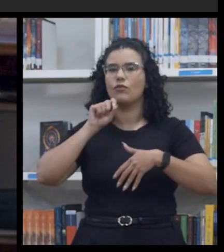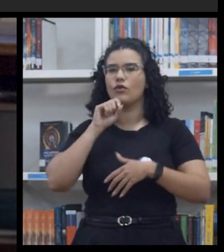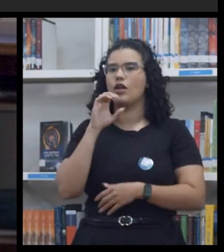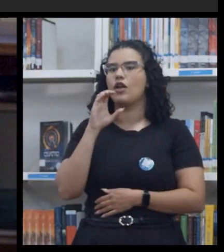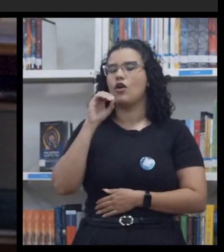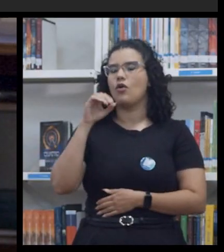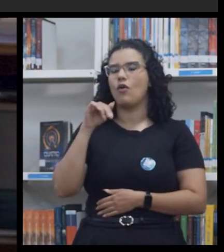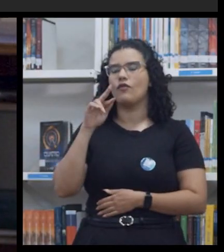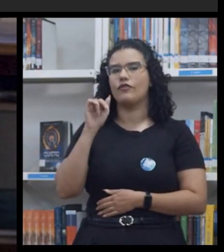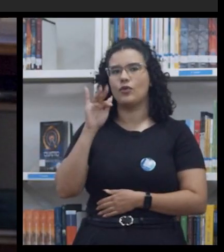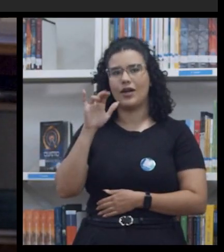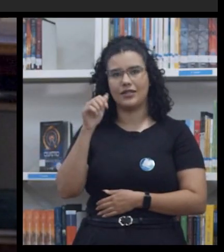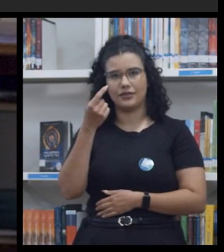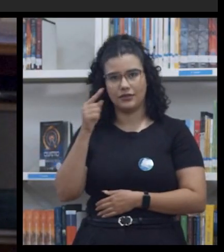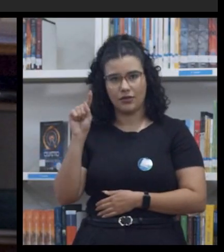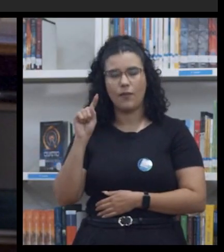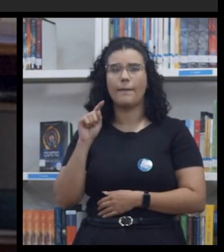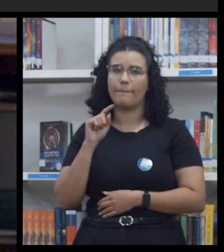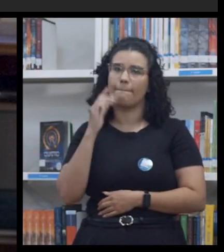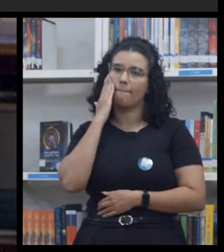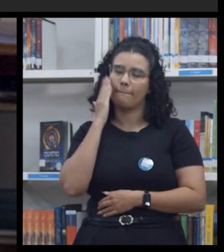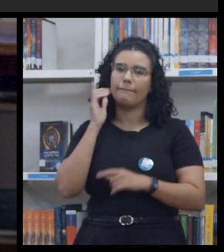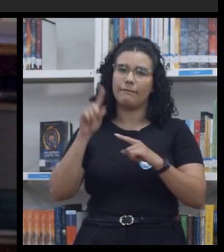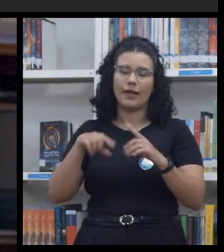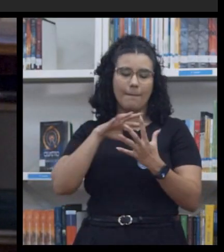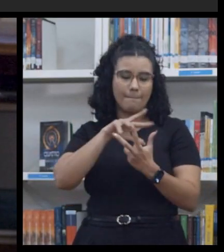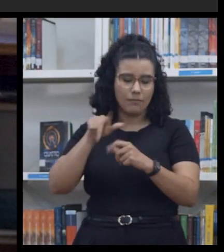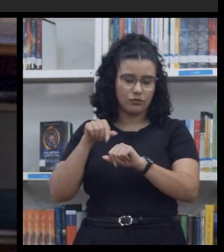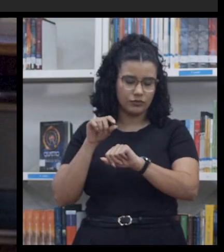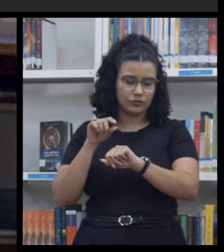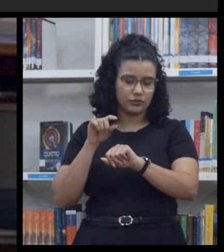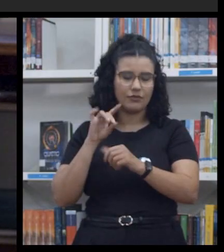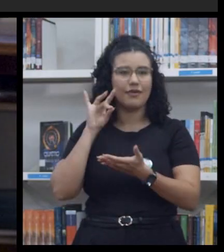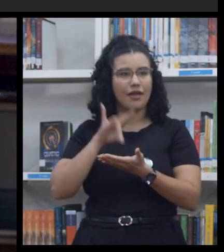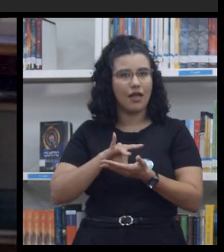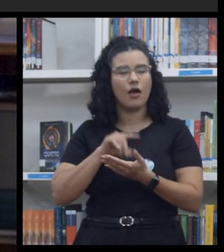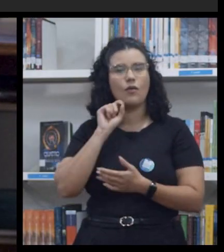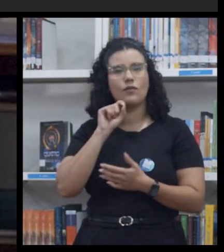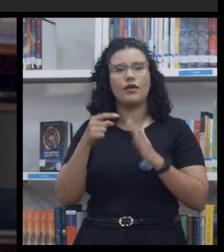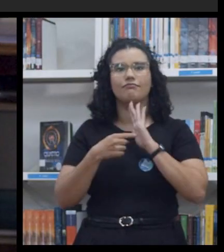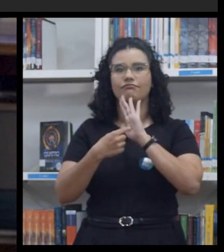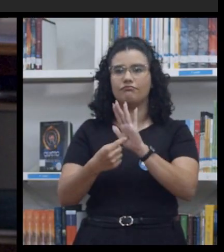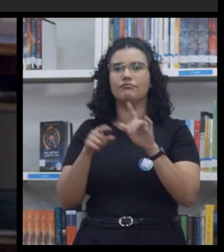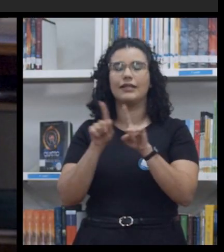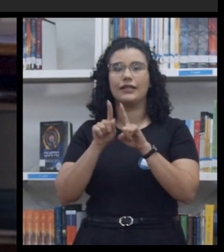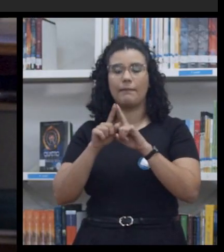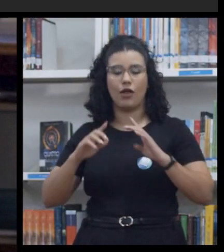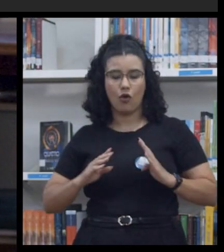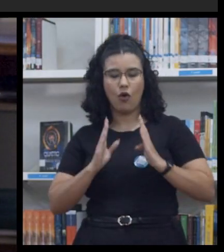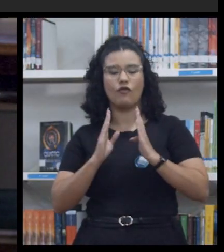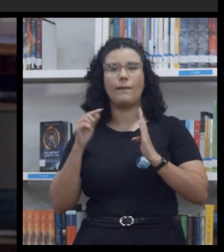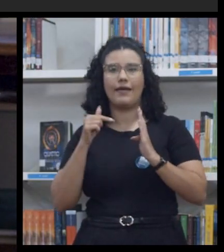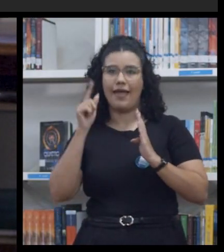configuração, confronto e resolução. A configuração também é o mundo real, aquele que você está contando. A confrontação é